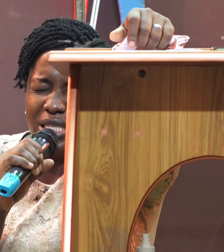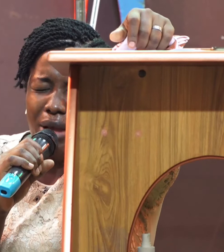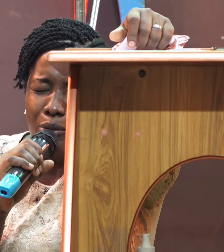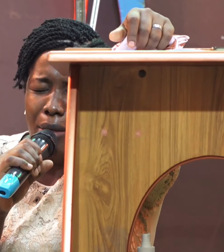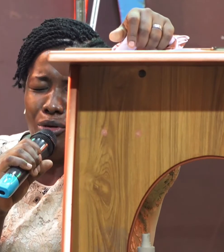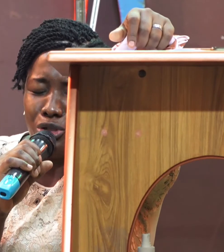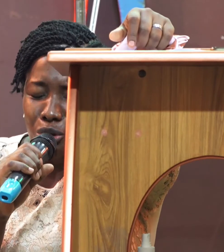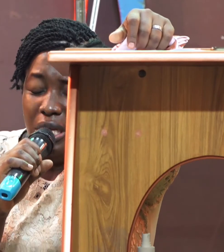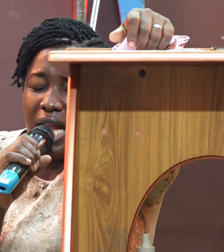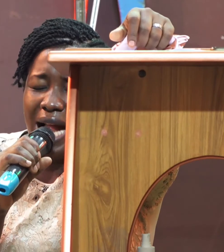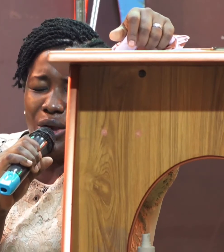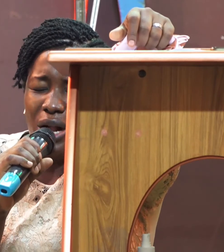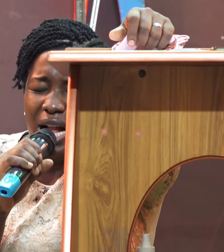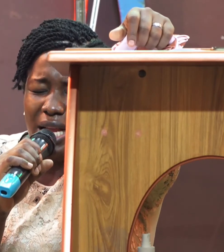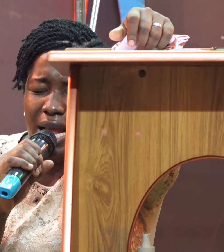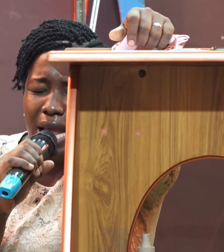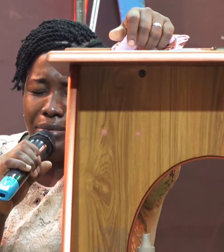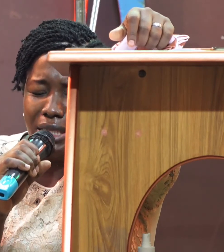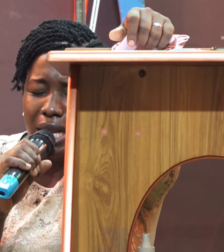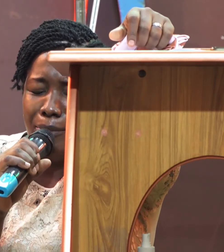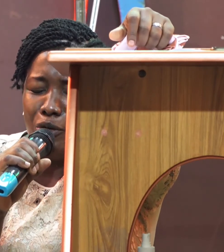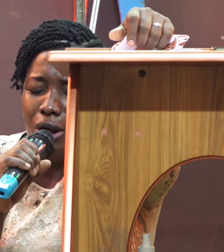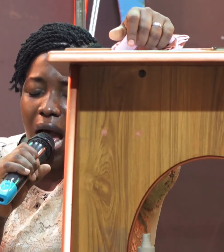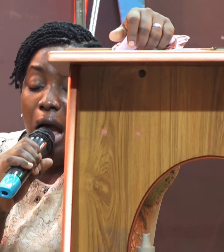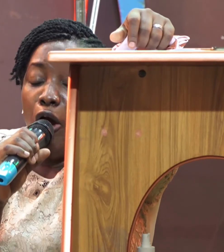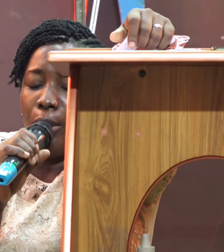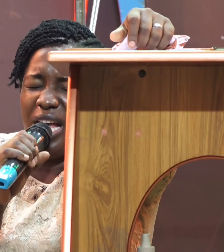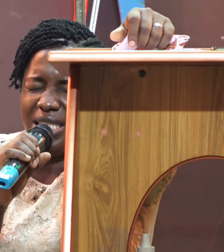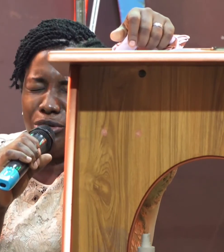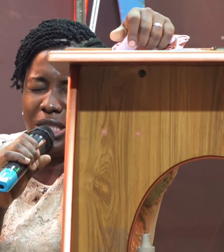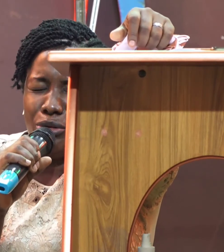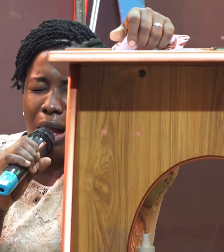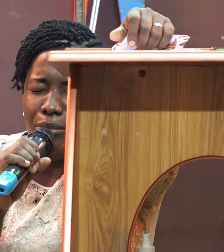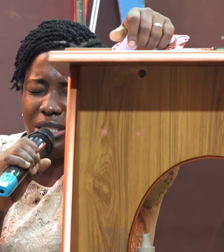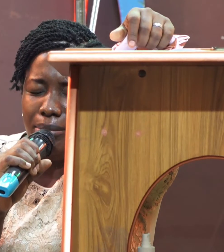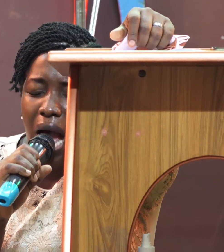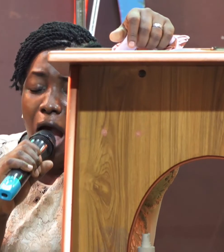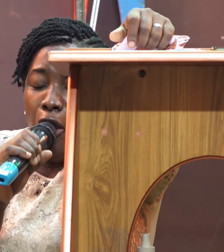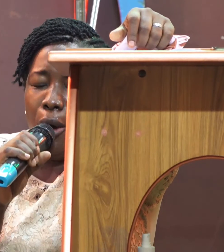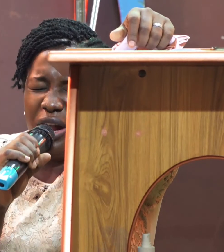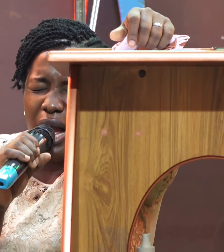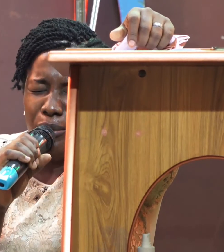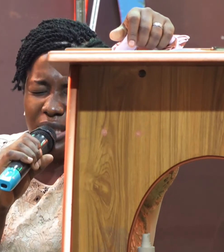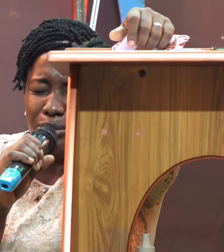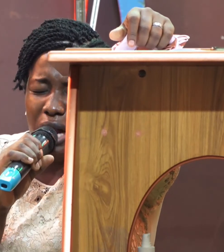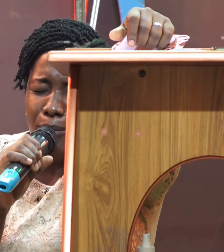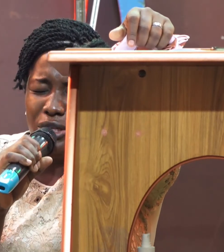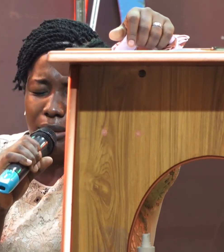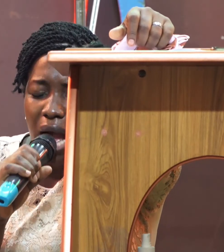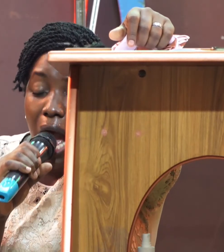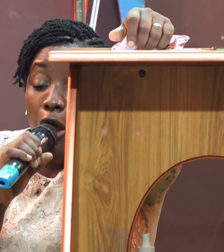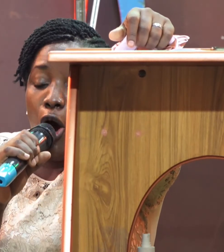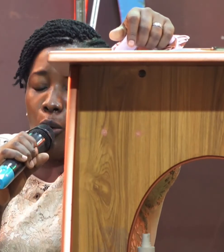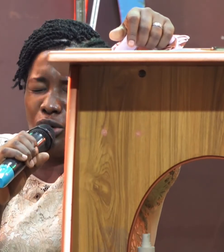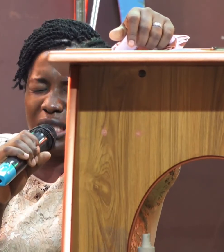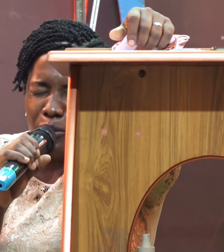sivuka mutima kwa mutu. Na alioka agenda na avuteka mukola. Obu enzivu sivuka mumutima. Obu kauvu sivuka